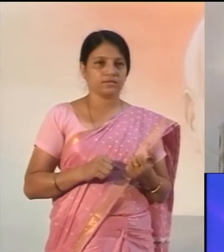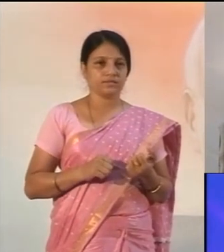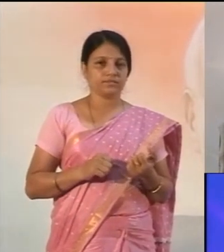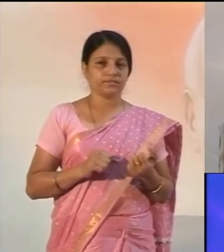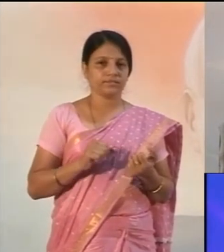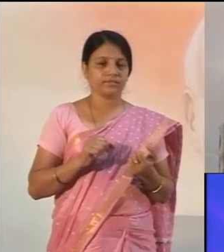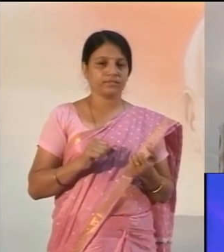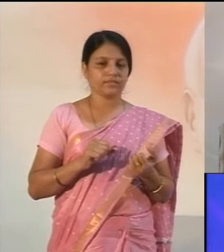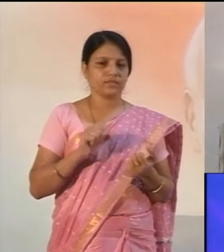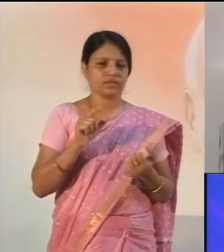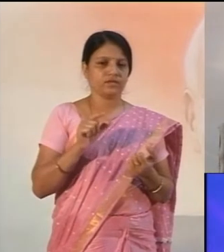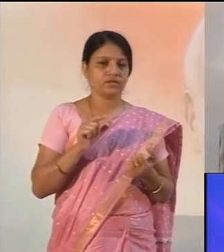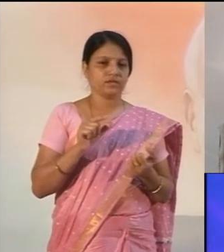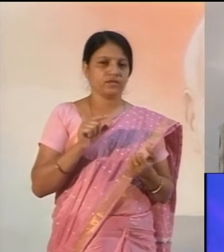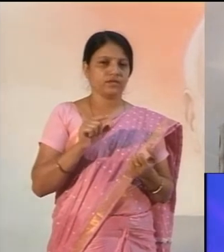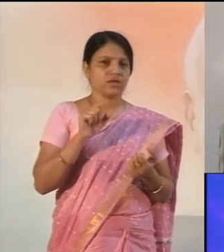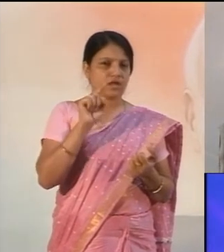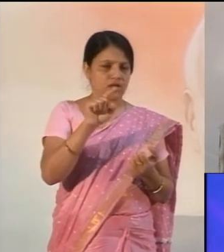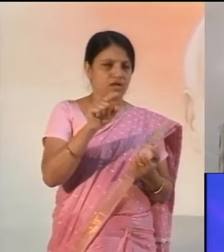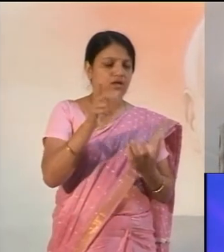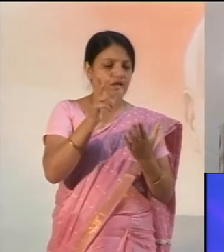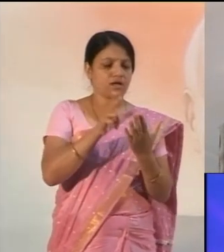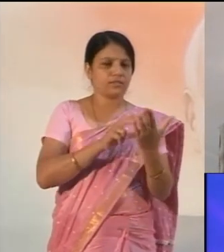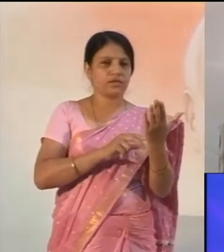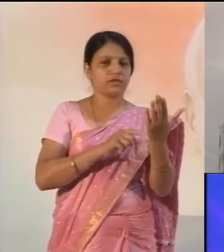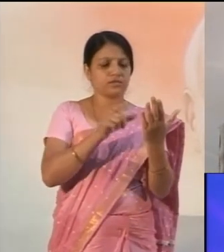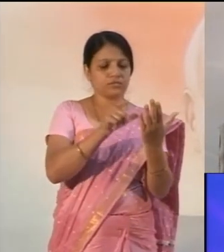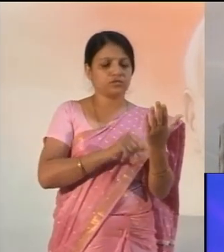कि आपके हाथ में जो डायरी है